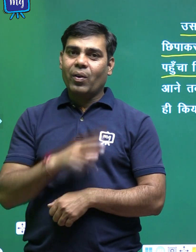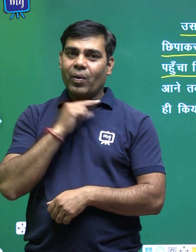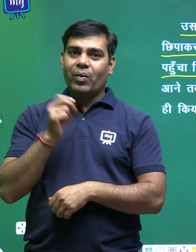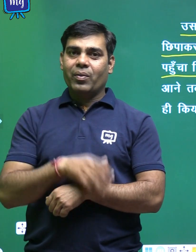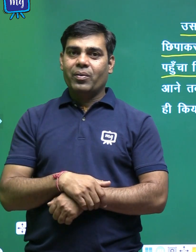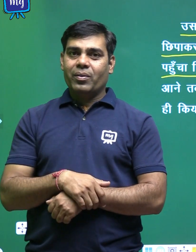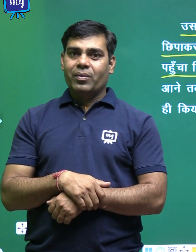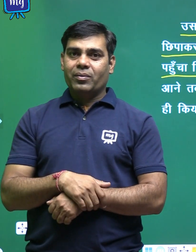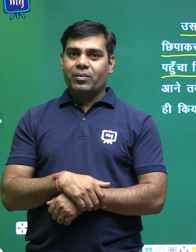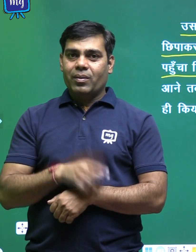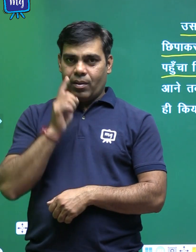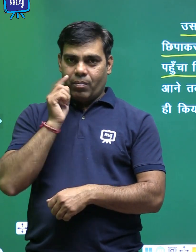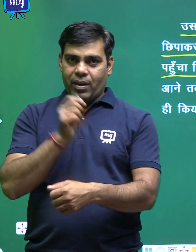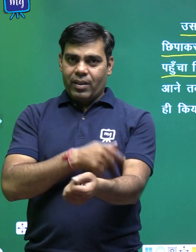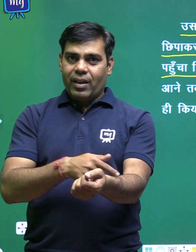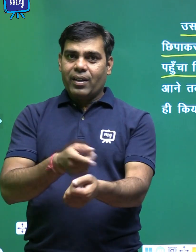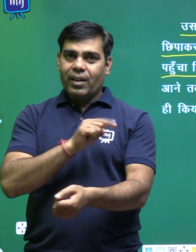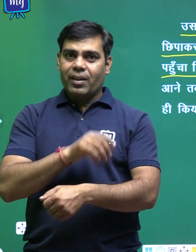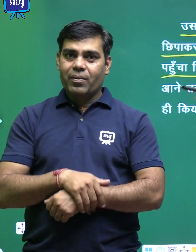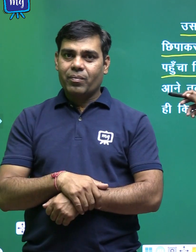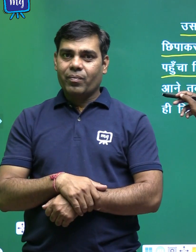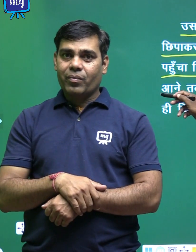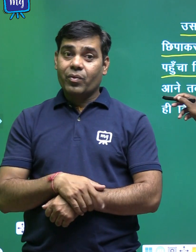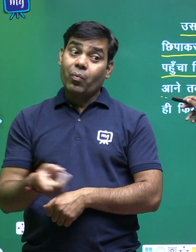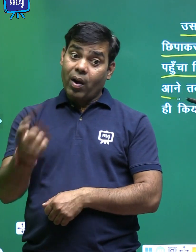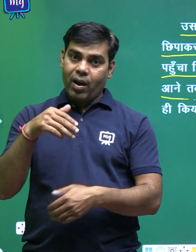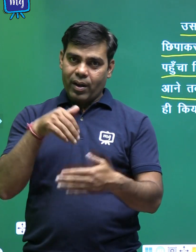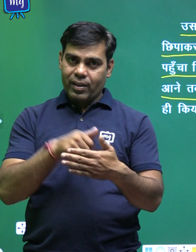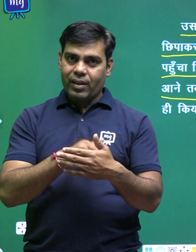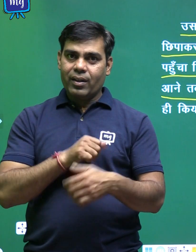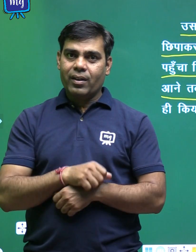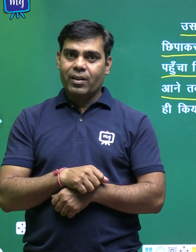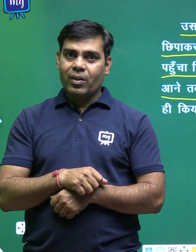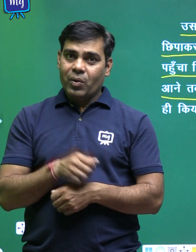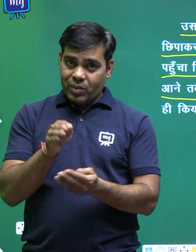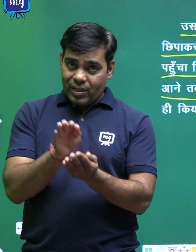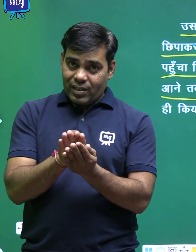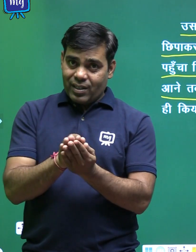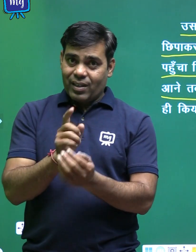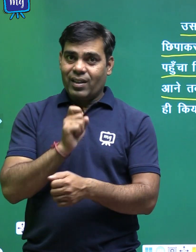और पन्नाधाय के वहां आने तक रक्षा करें।